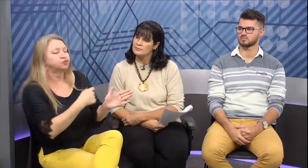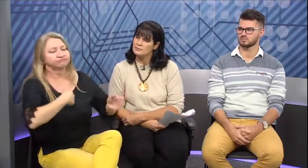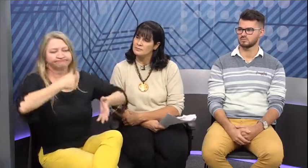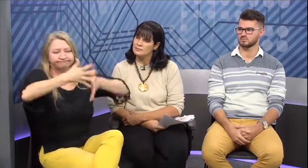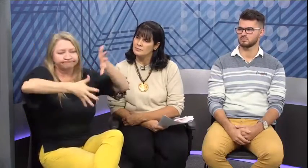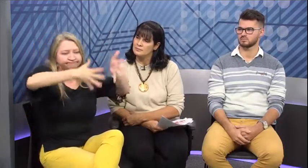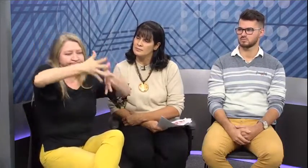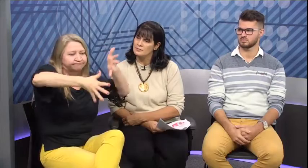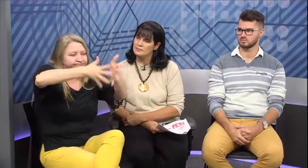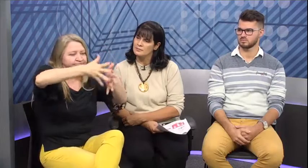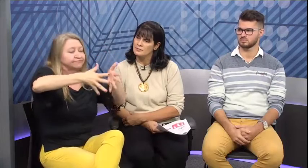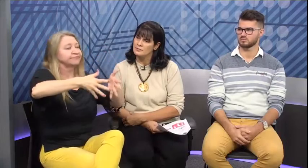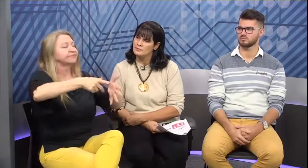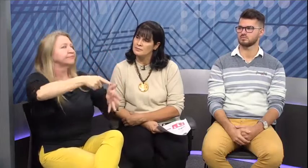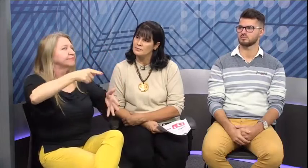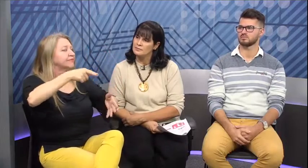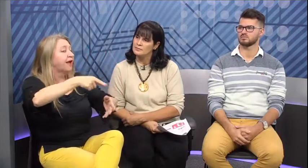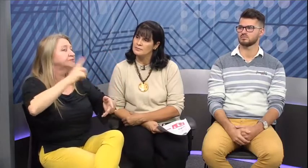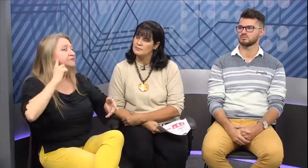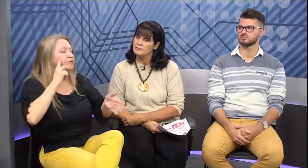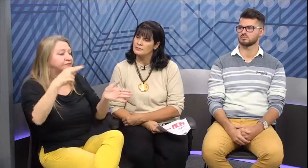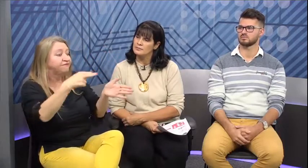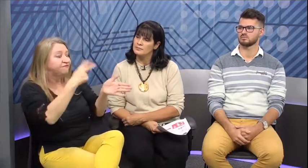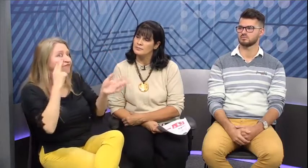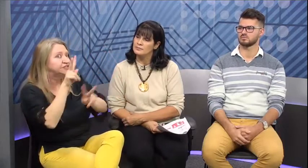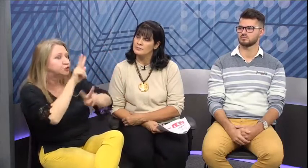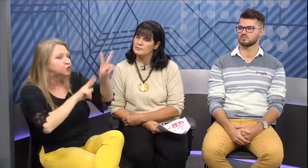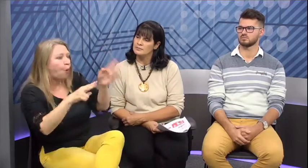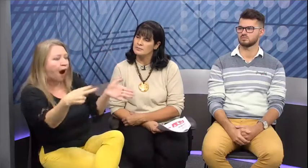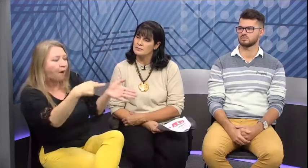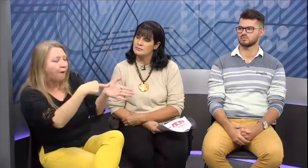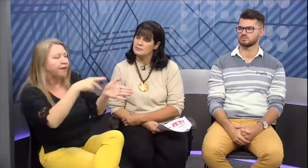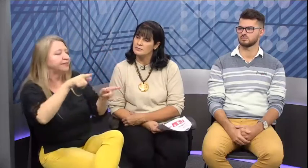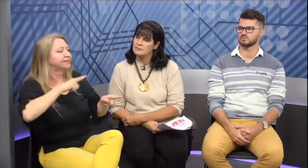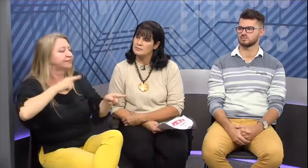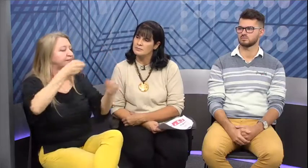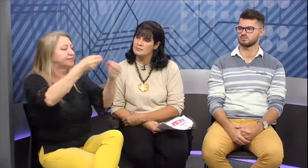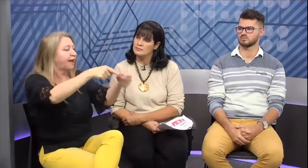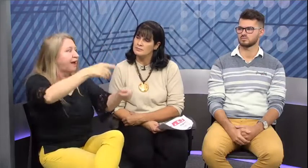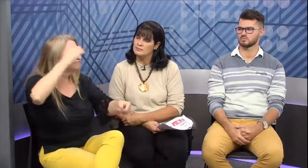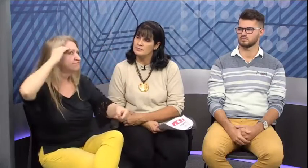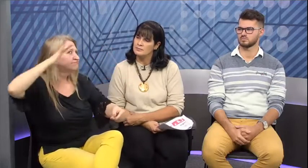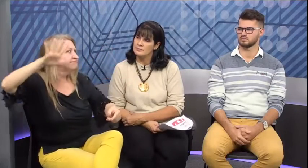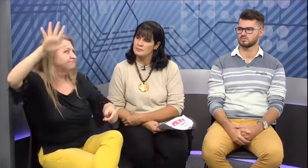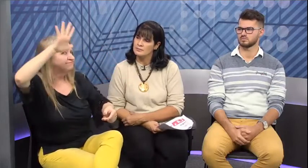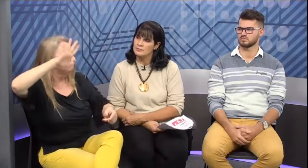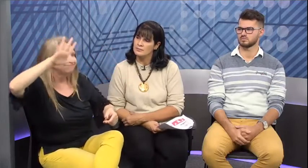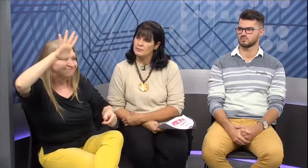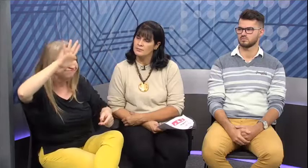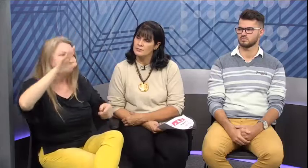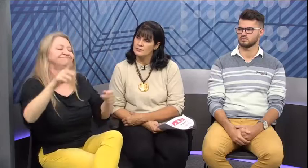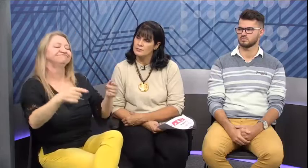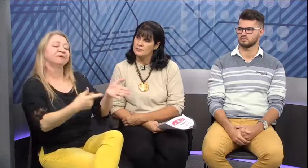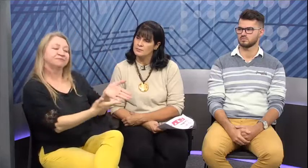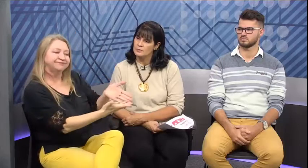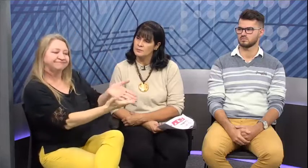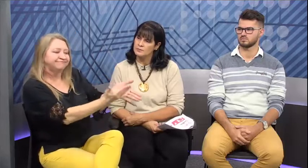para eles e depois eu contava a história, né? E eles vendo o visual, permitindo que eles criassem